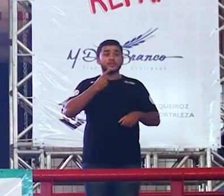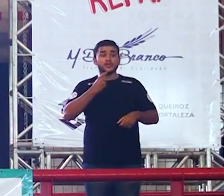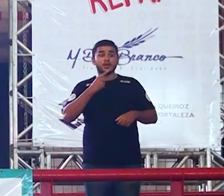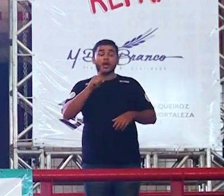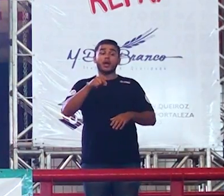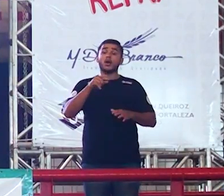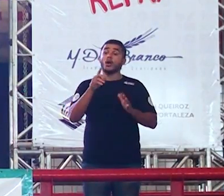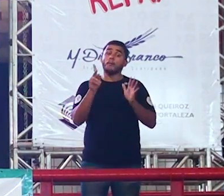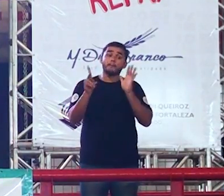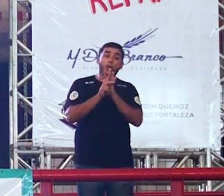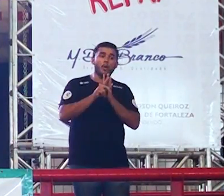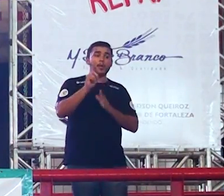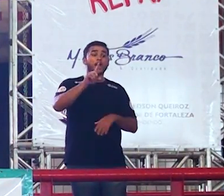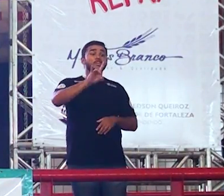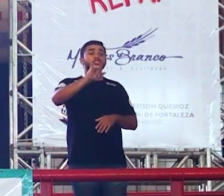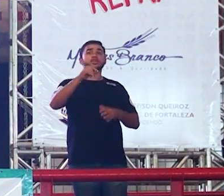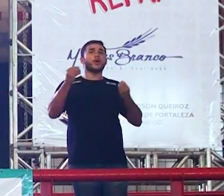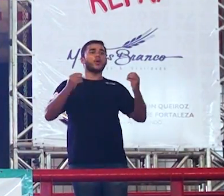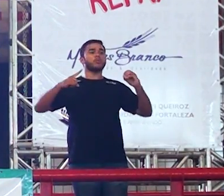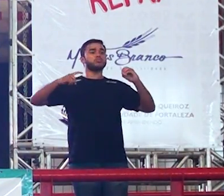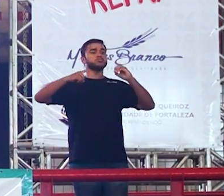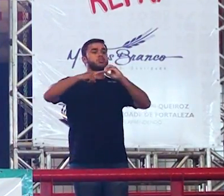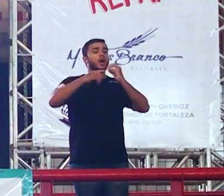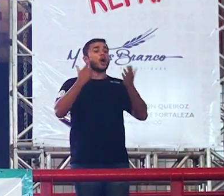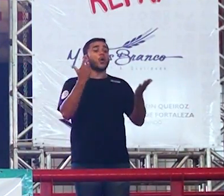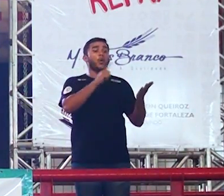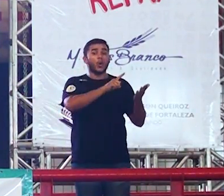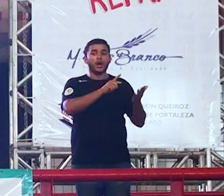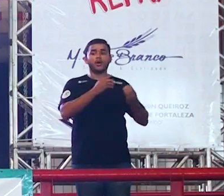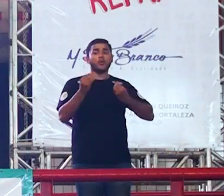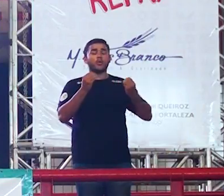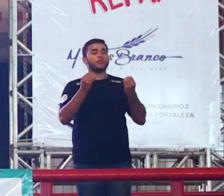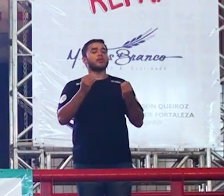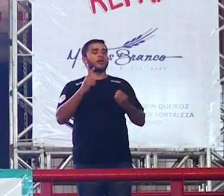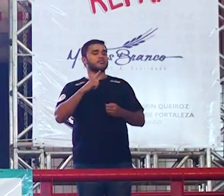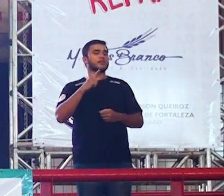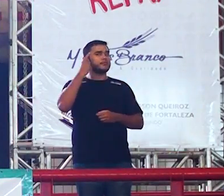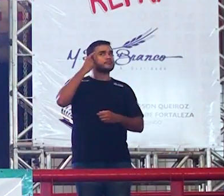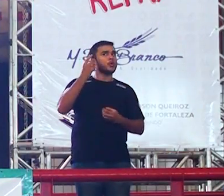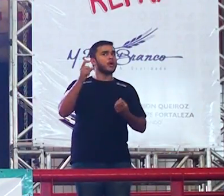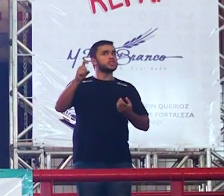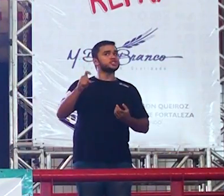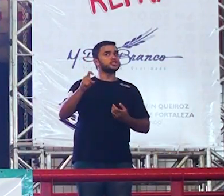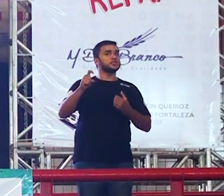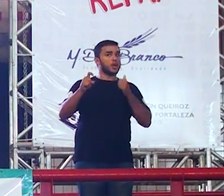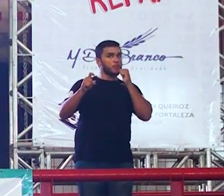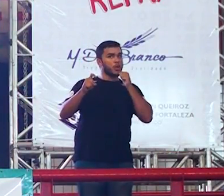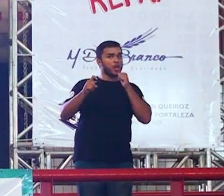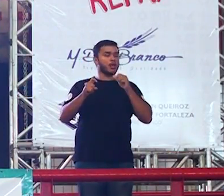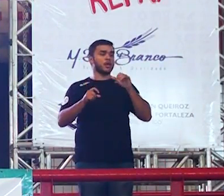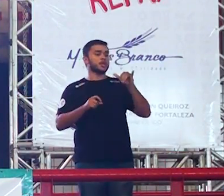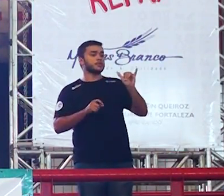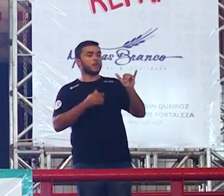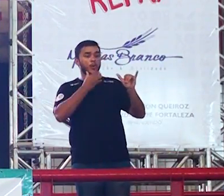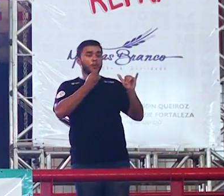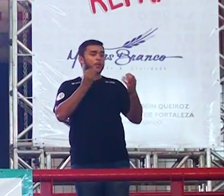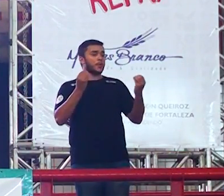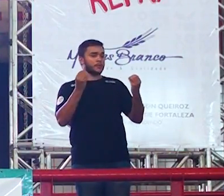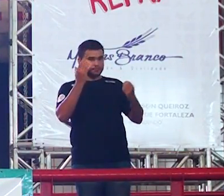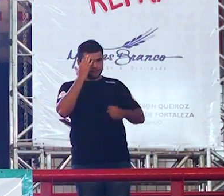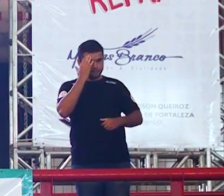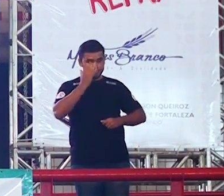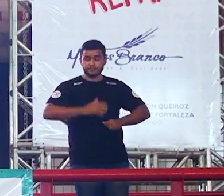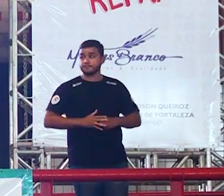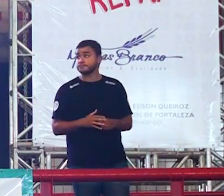meio vaginal e também o dia da ovulação. Ok? Vamos lá. Vida que segue. 6ª